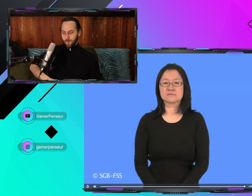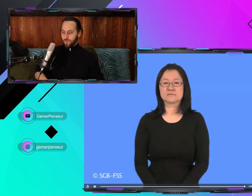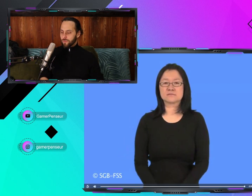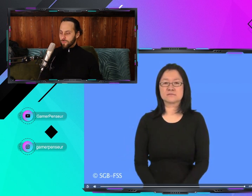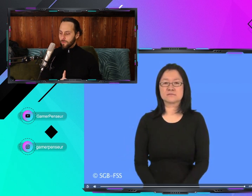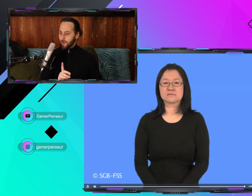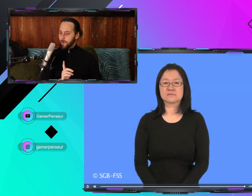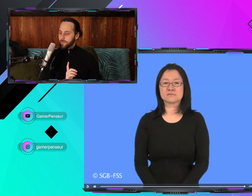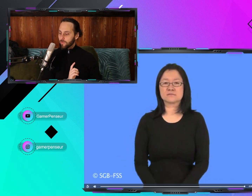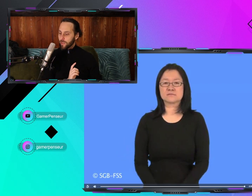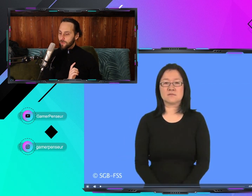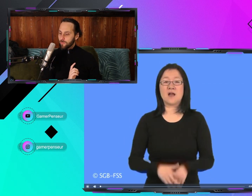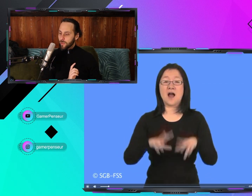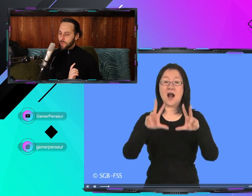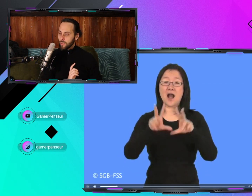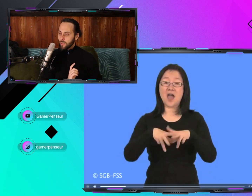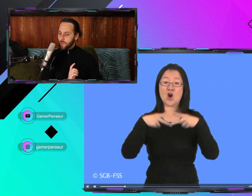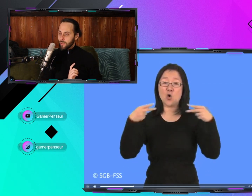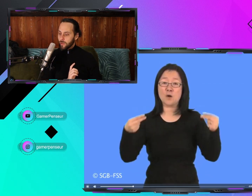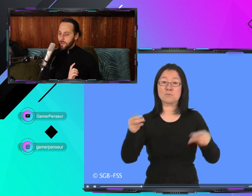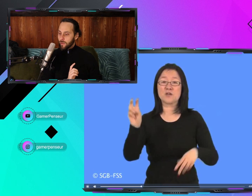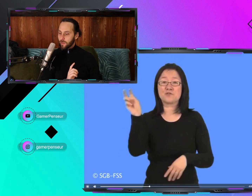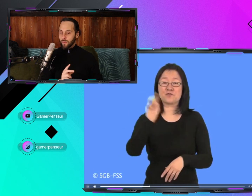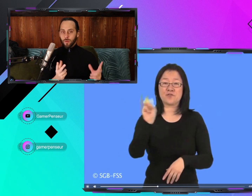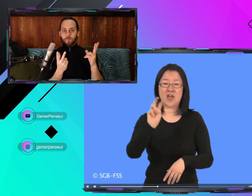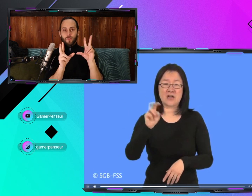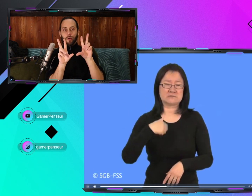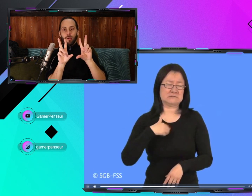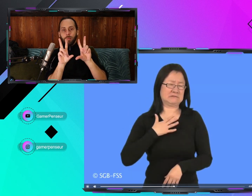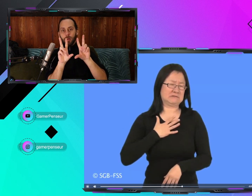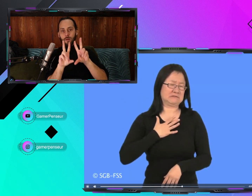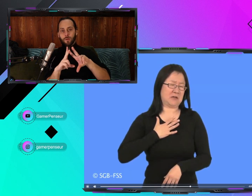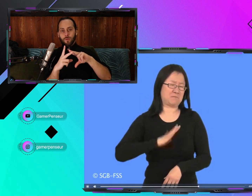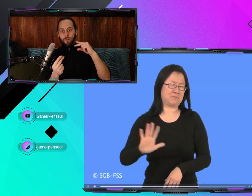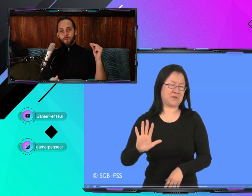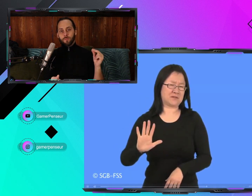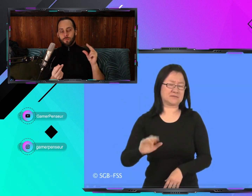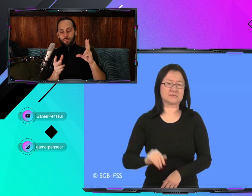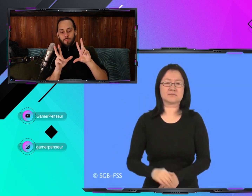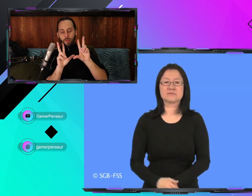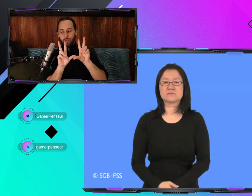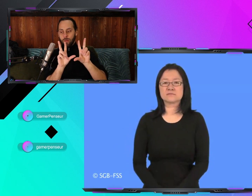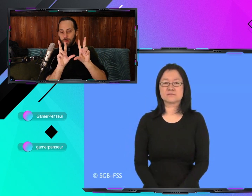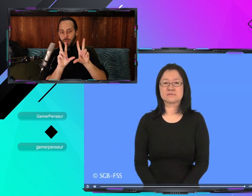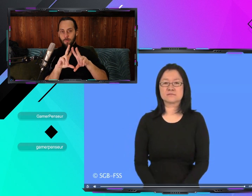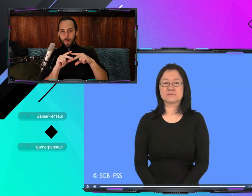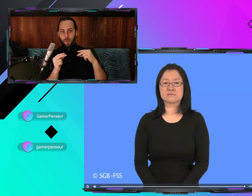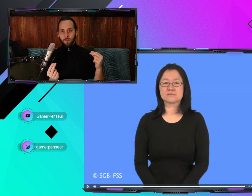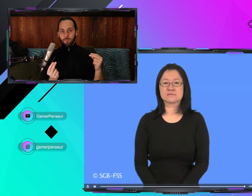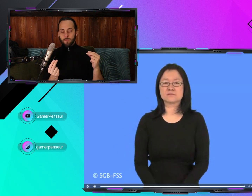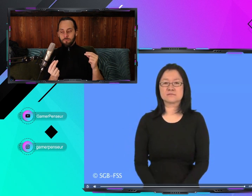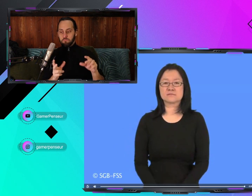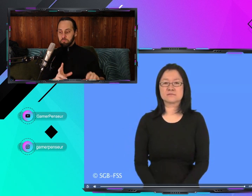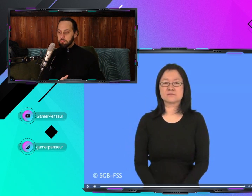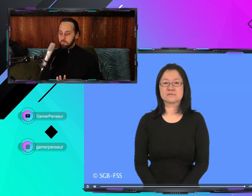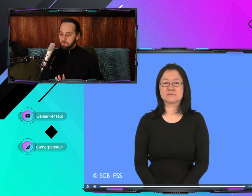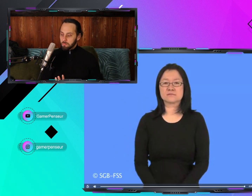Voilà, alors je veux juste voir comment elle fait son légume. Ah, c'est marrant, elle part... ok. Elle part là.